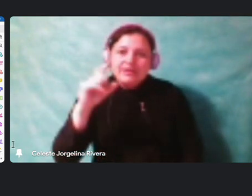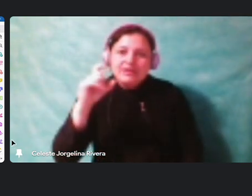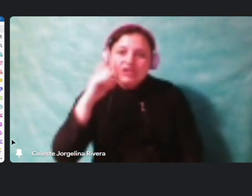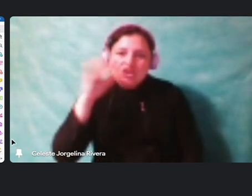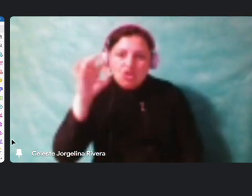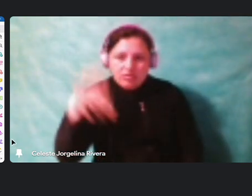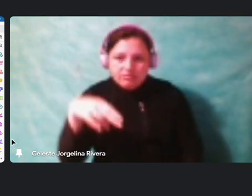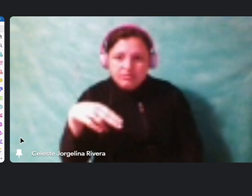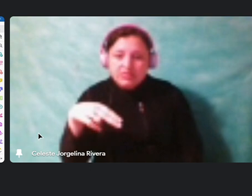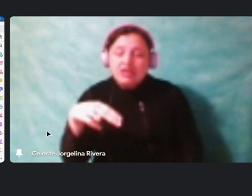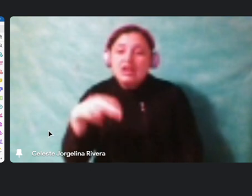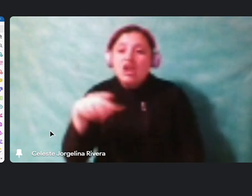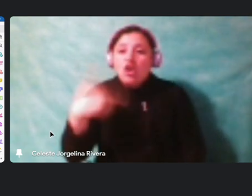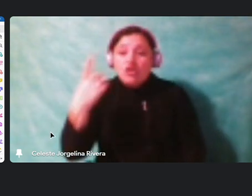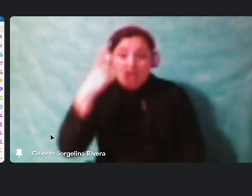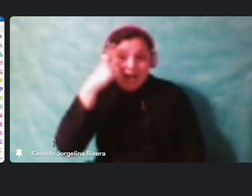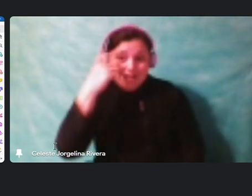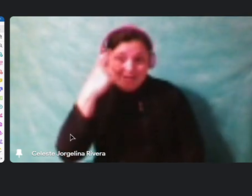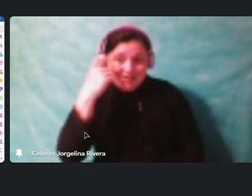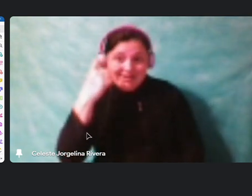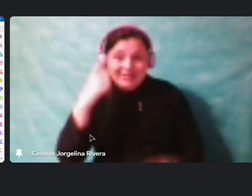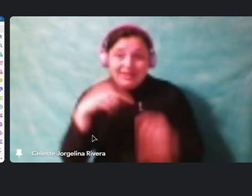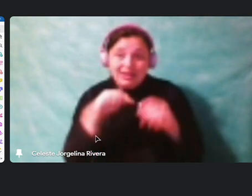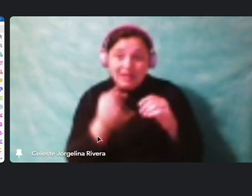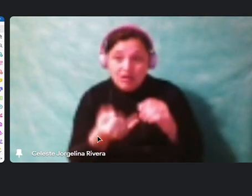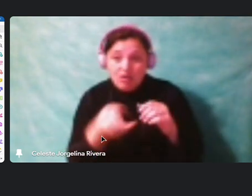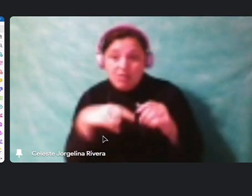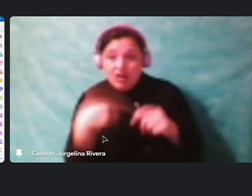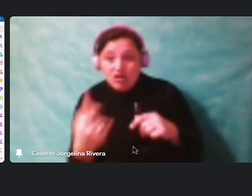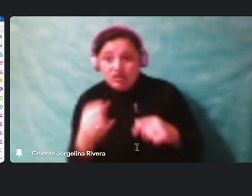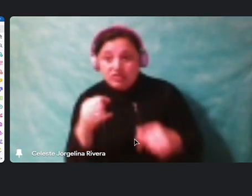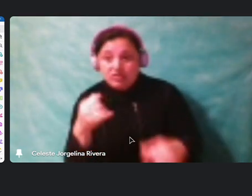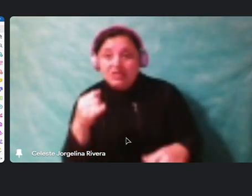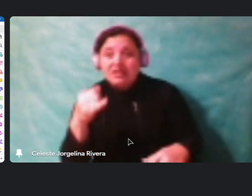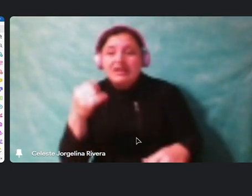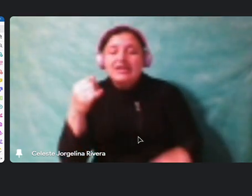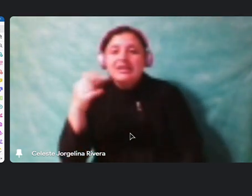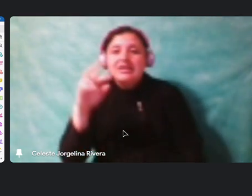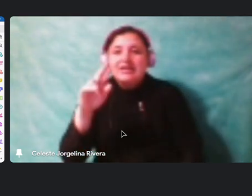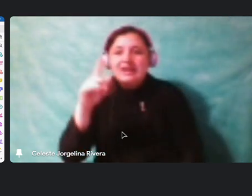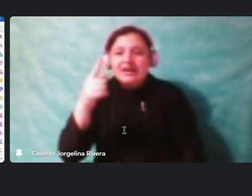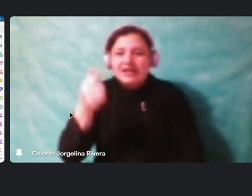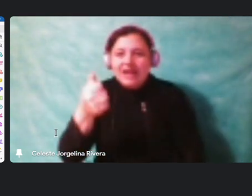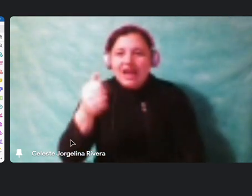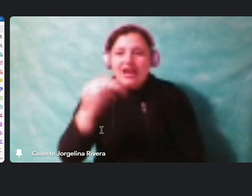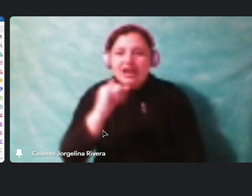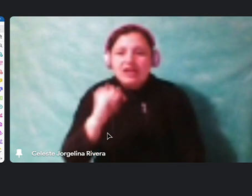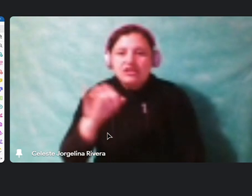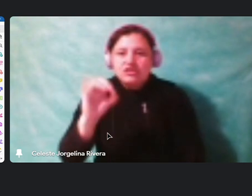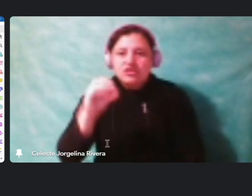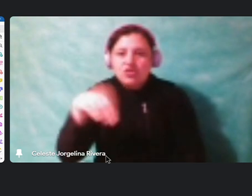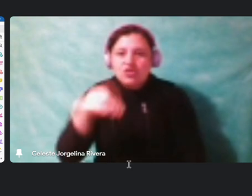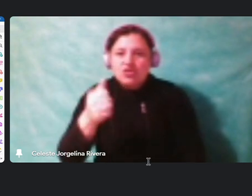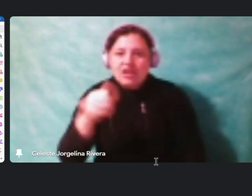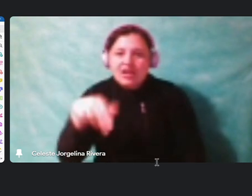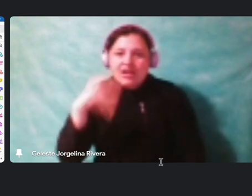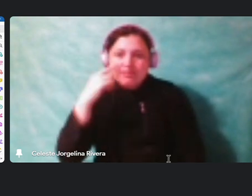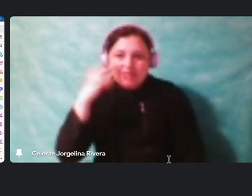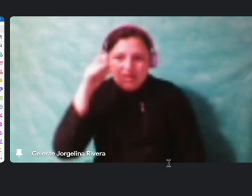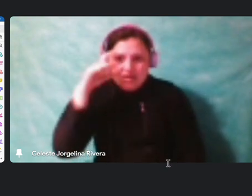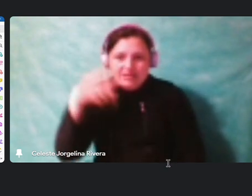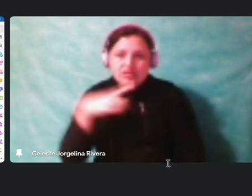Aprendizaje. Aprendizaje, razonamiento. Bien. Esto sería resolución de problemas,